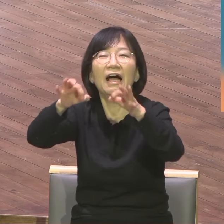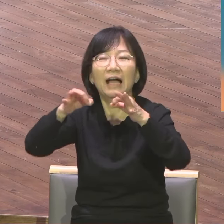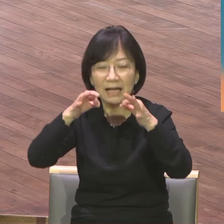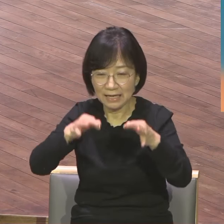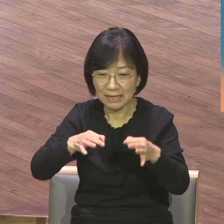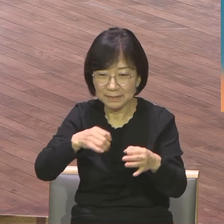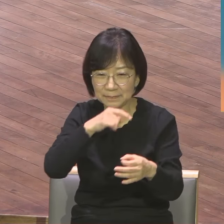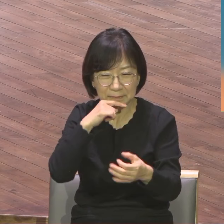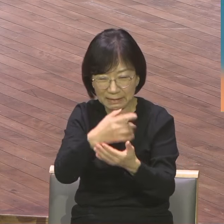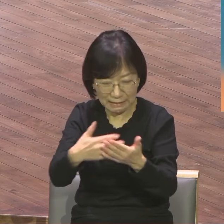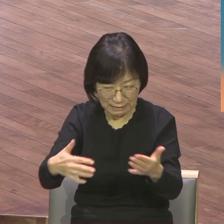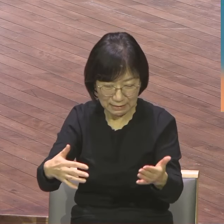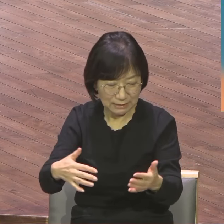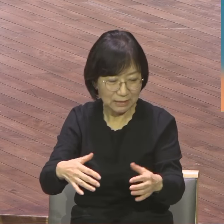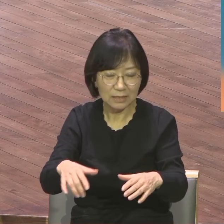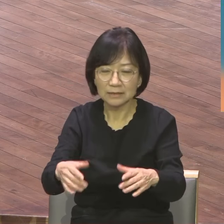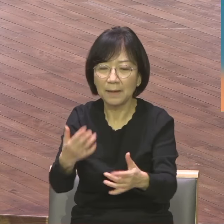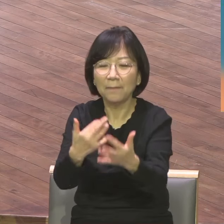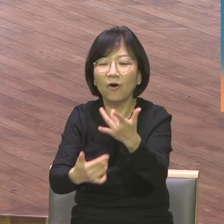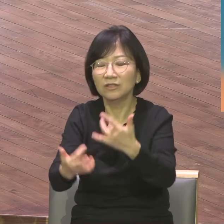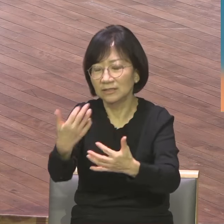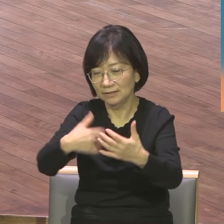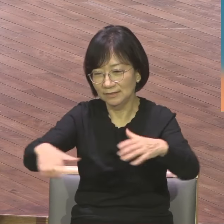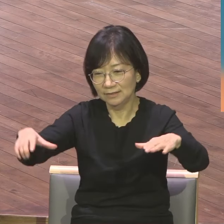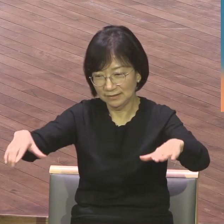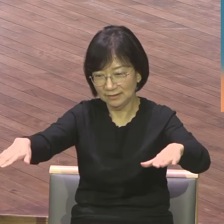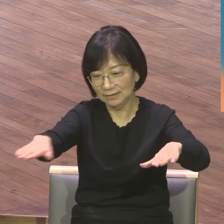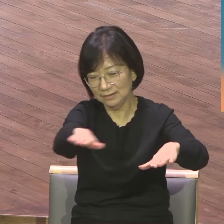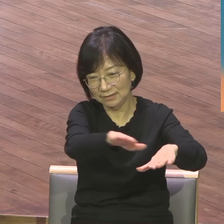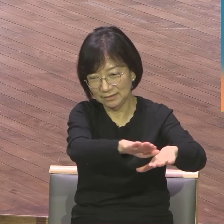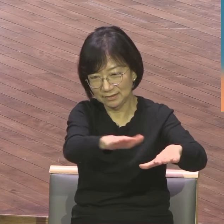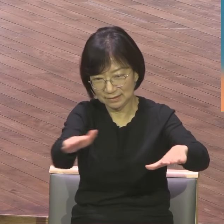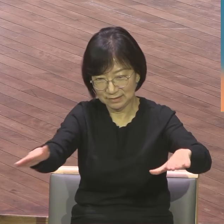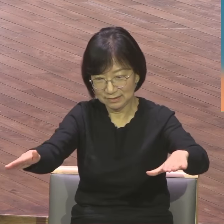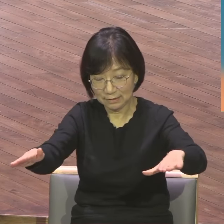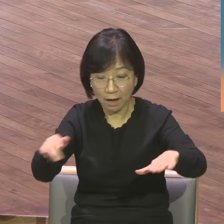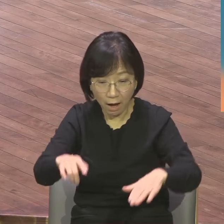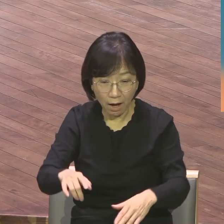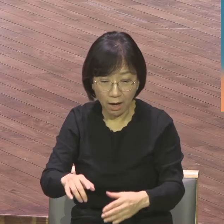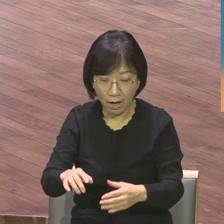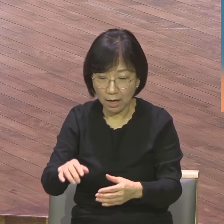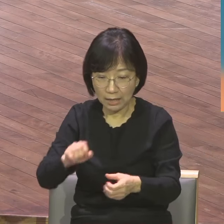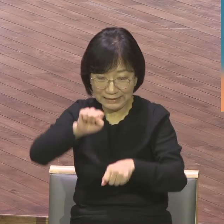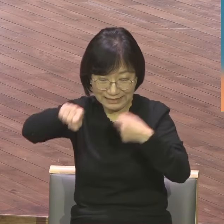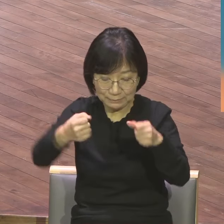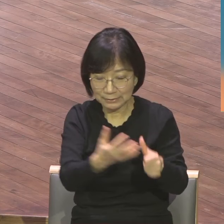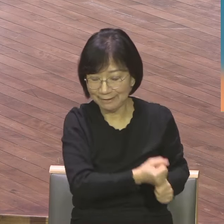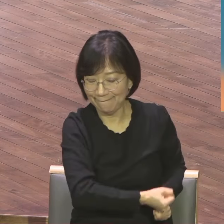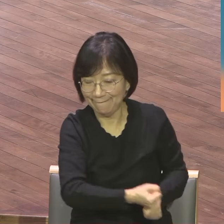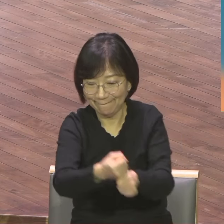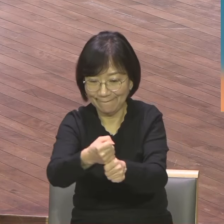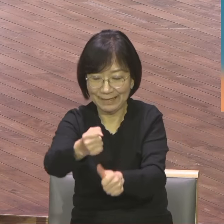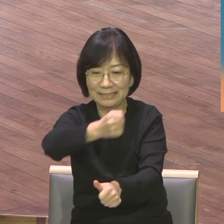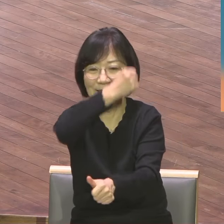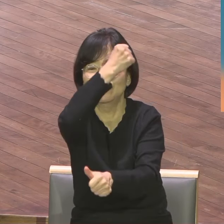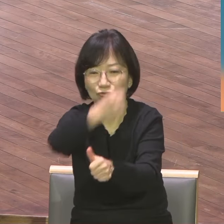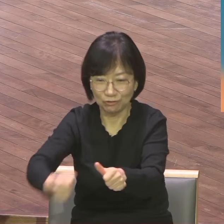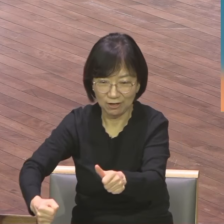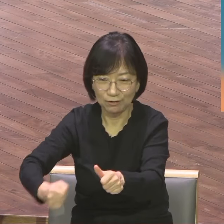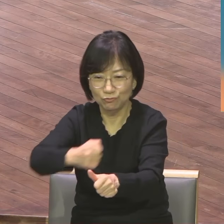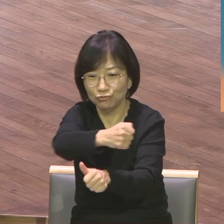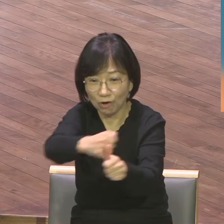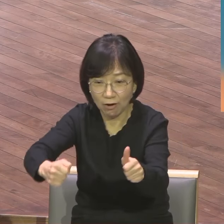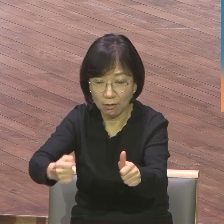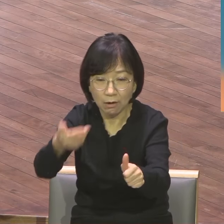장소. 짐승의 편에서는 죽음과 저주의 장소입니다. 그런데 보십시오. 인간의